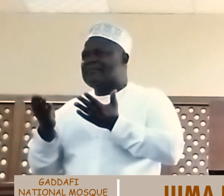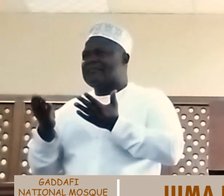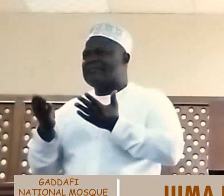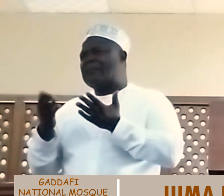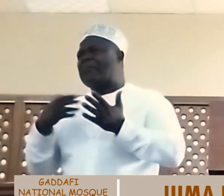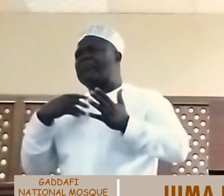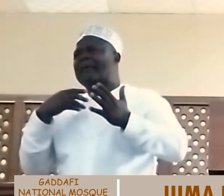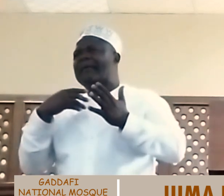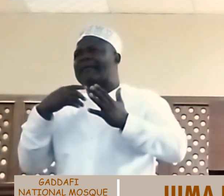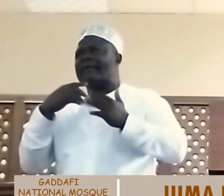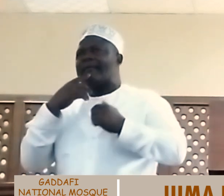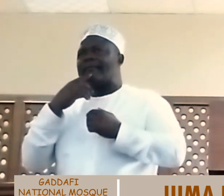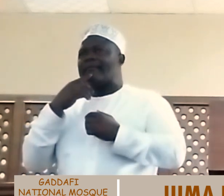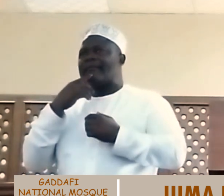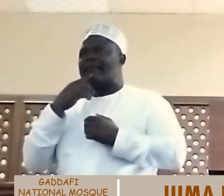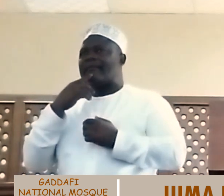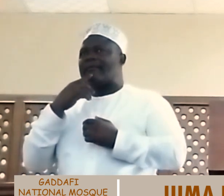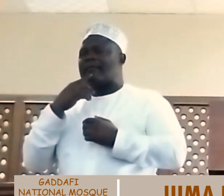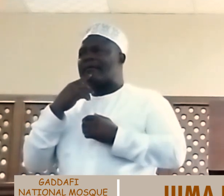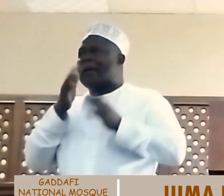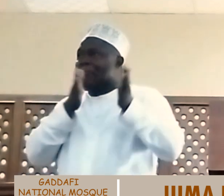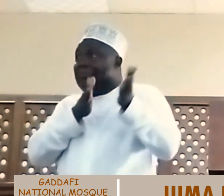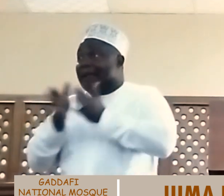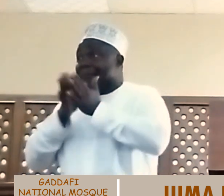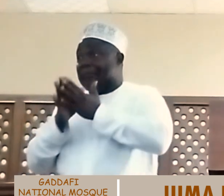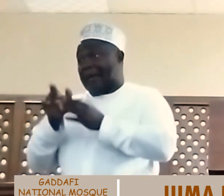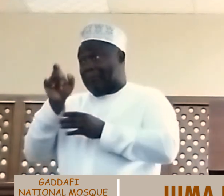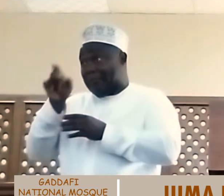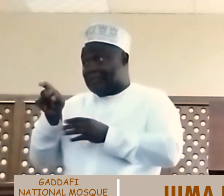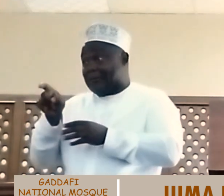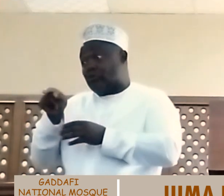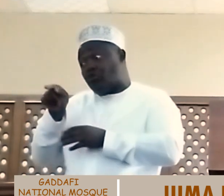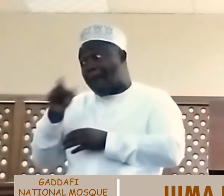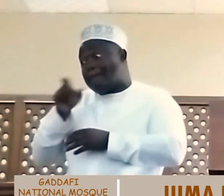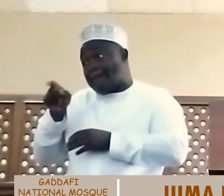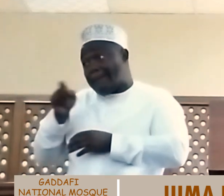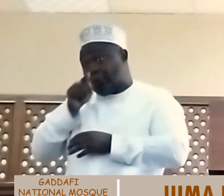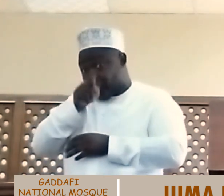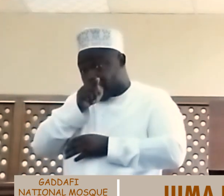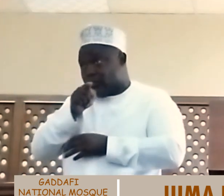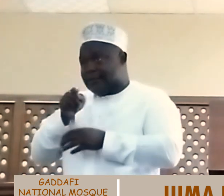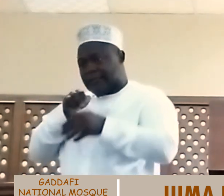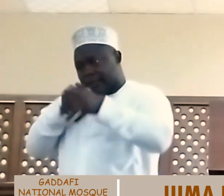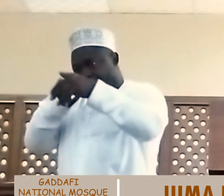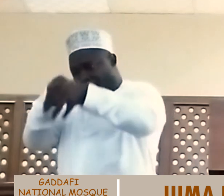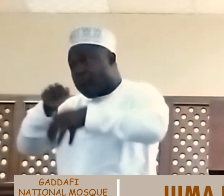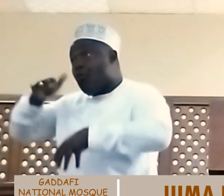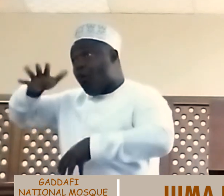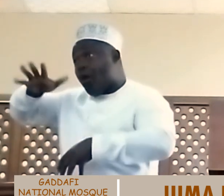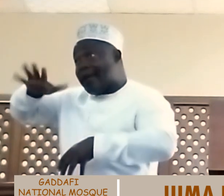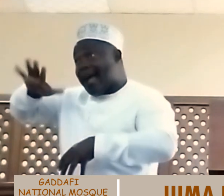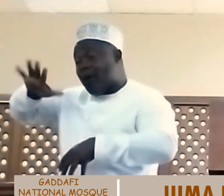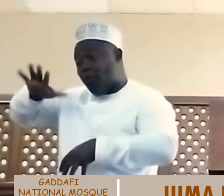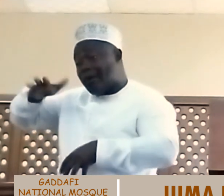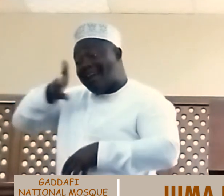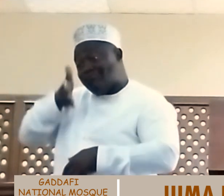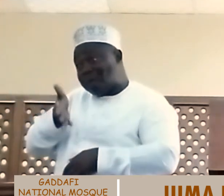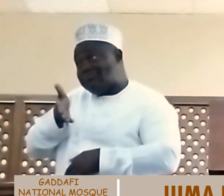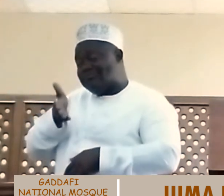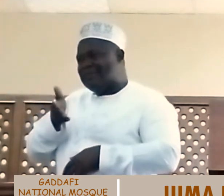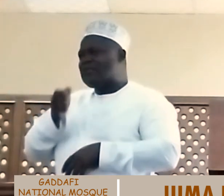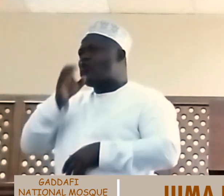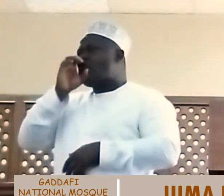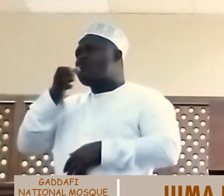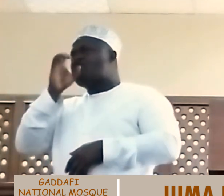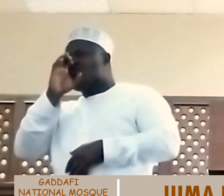yateekawo embeera ey'okutegeka amazzi yategeka amazzi abantu ge basobola okunywa ge